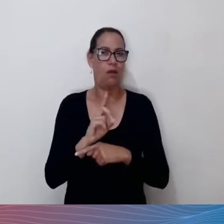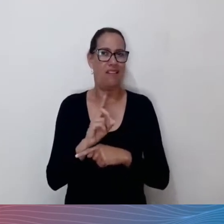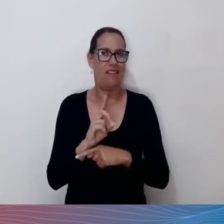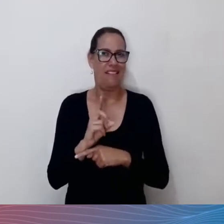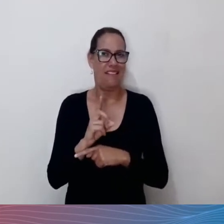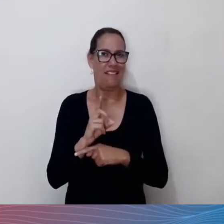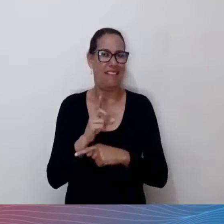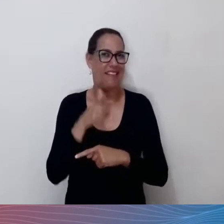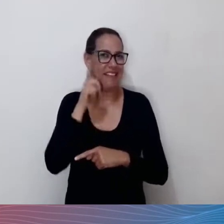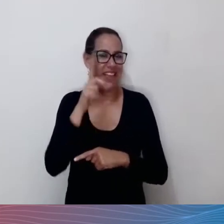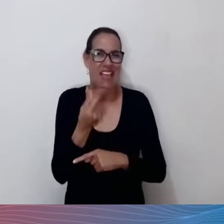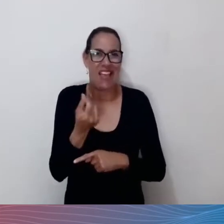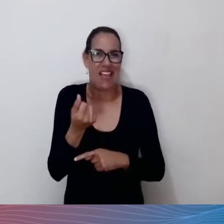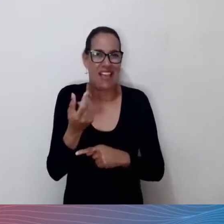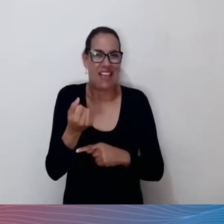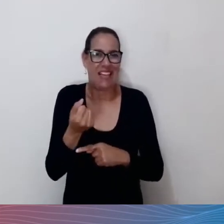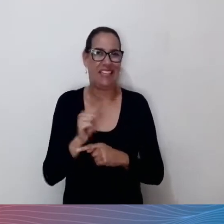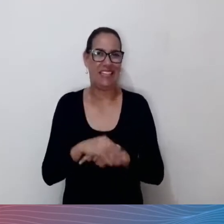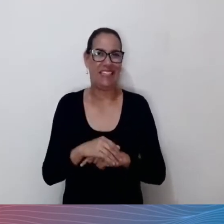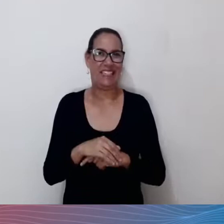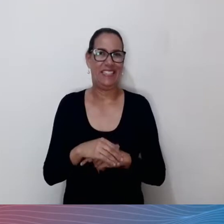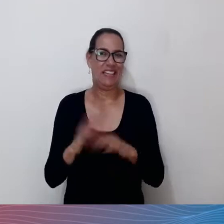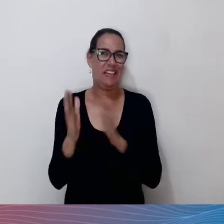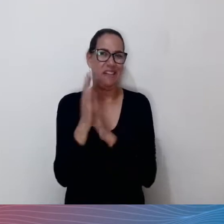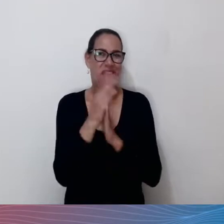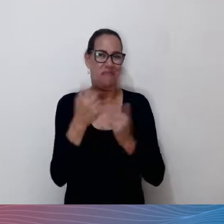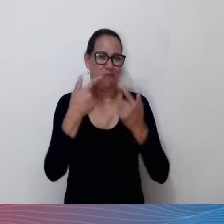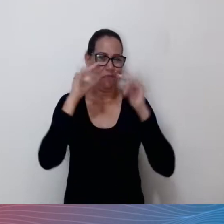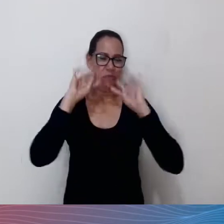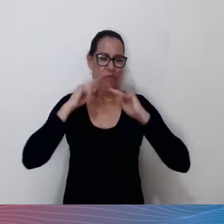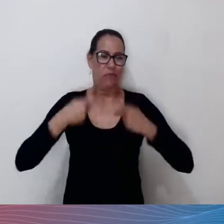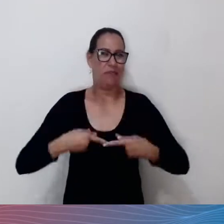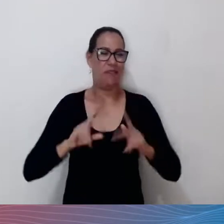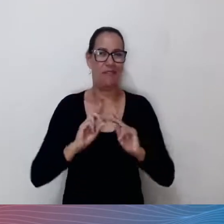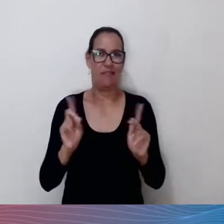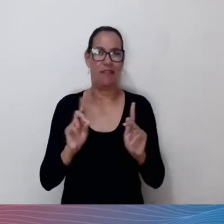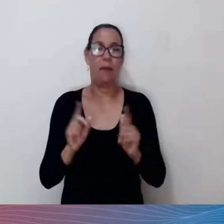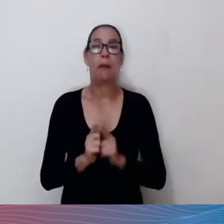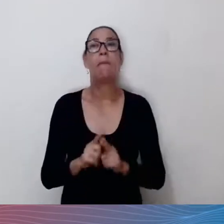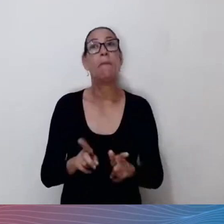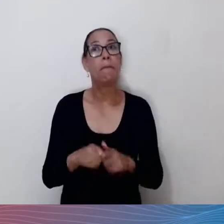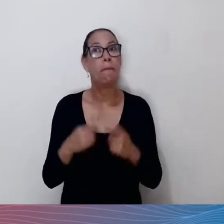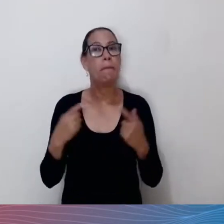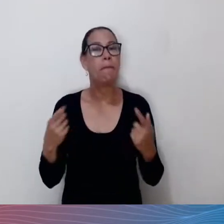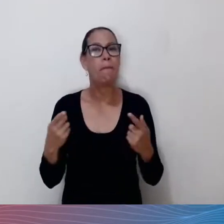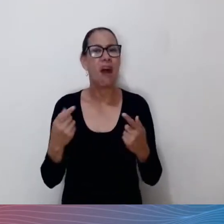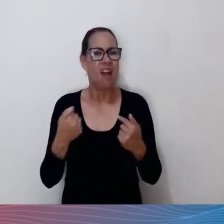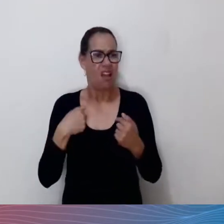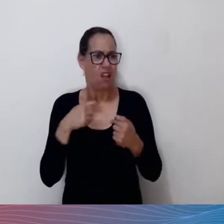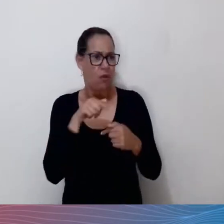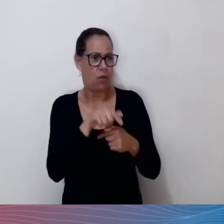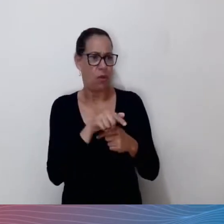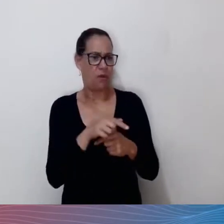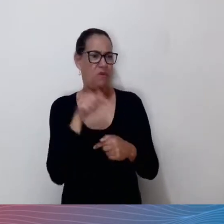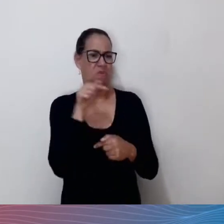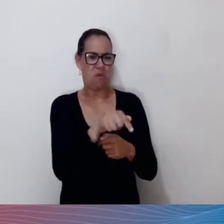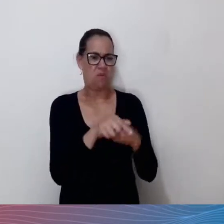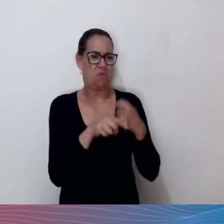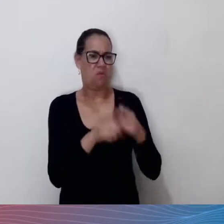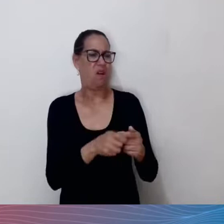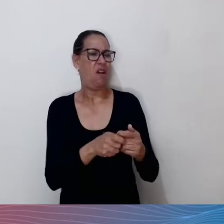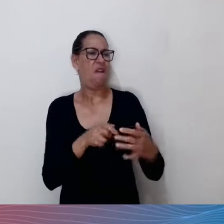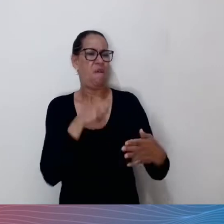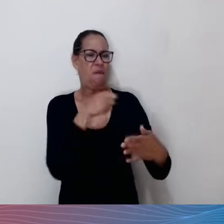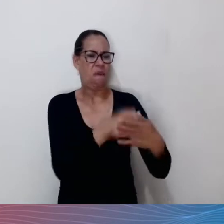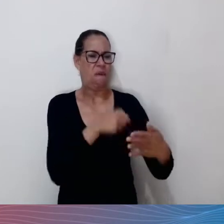Mas de boa vontade, nem como dominadores dos que vos foram confiados. Ninguém é